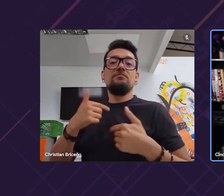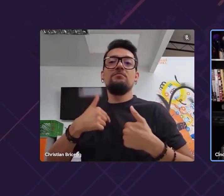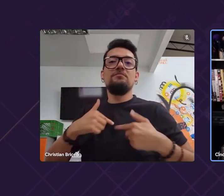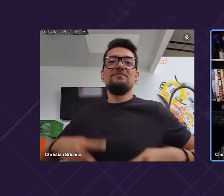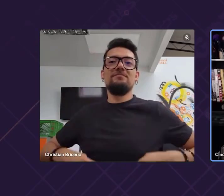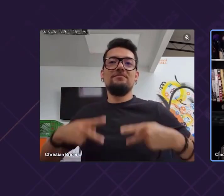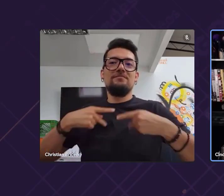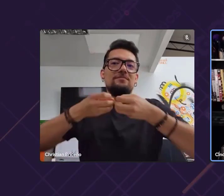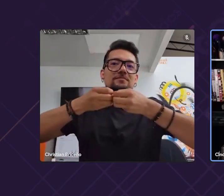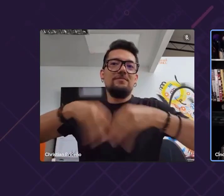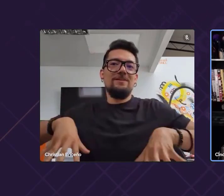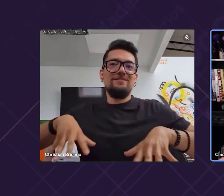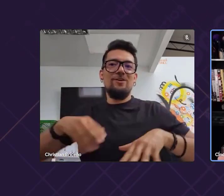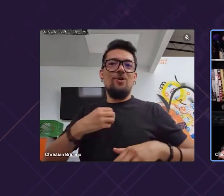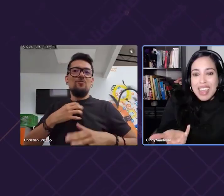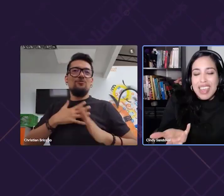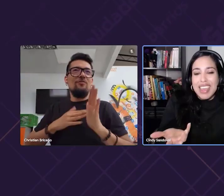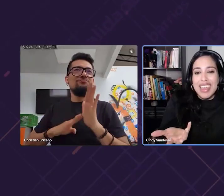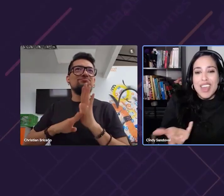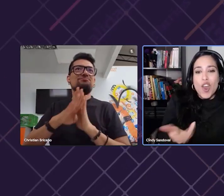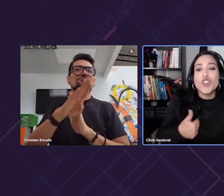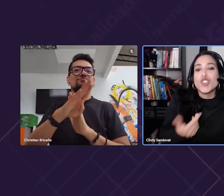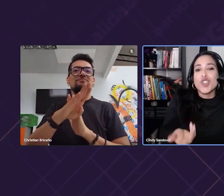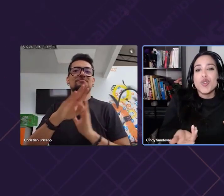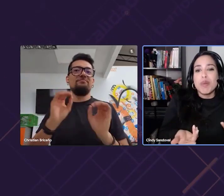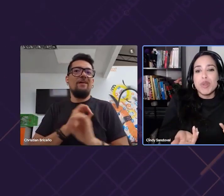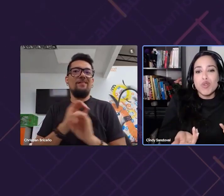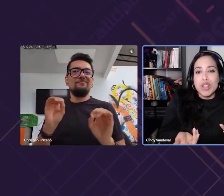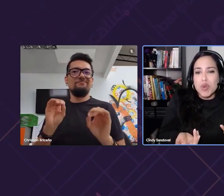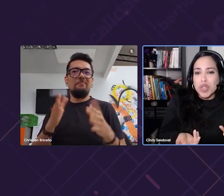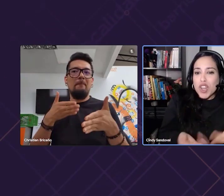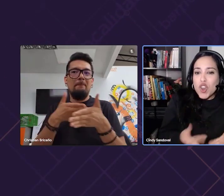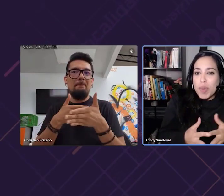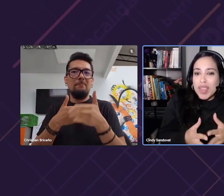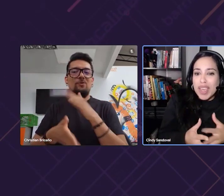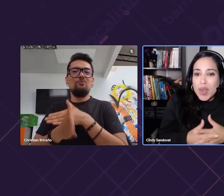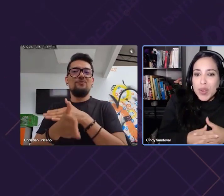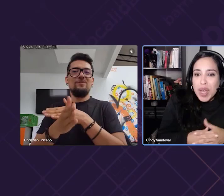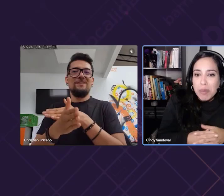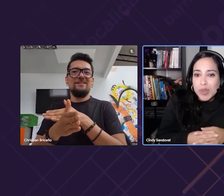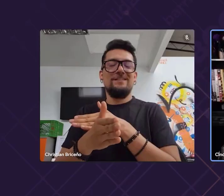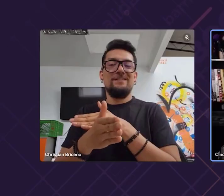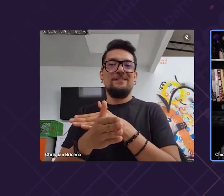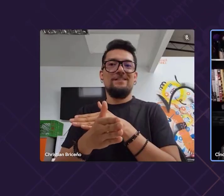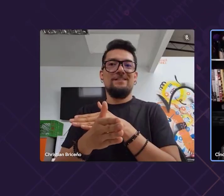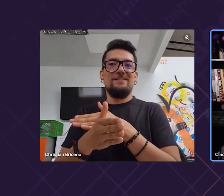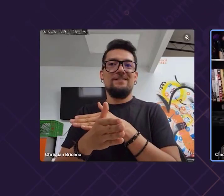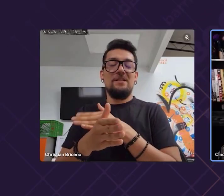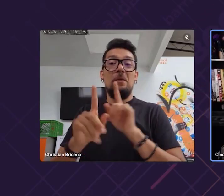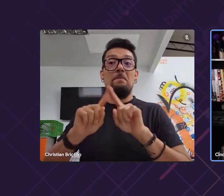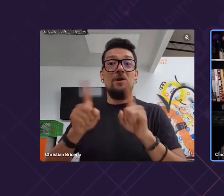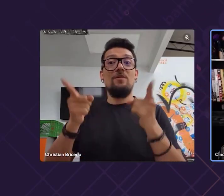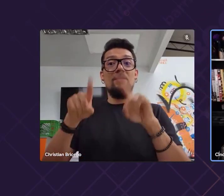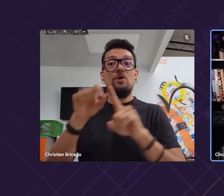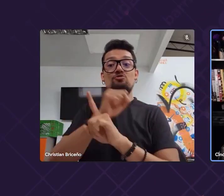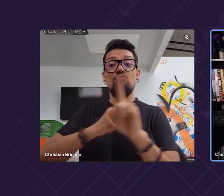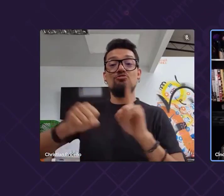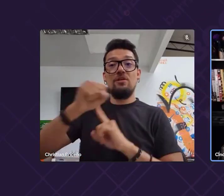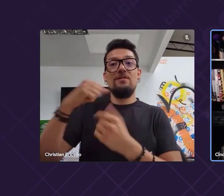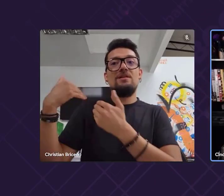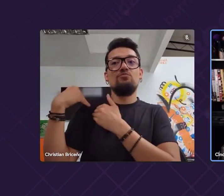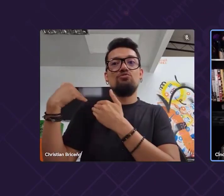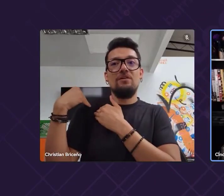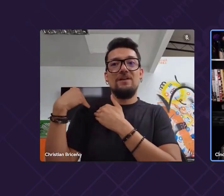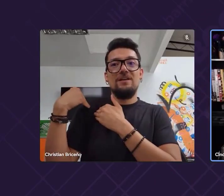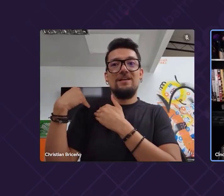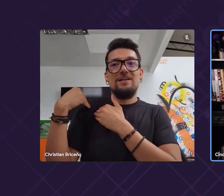sorda, aunque no sepan la lengua de señas. O yo ser una persona sorda, no me he dejado, digamos que sugestionar por eso y yo